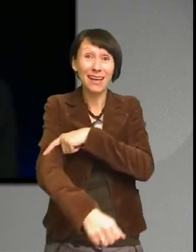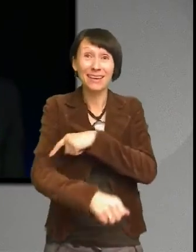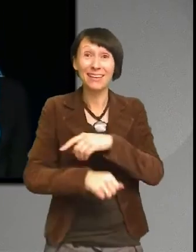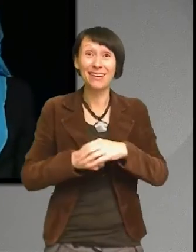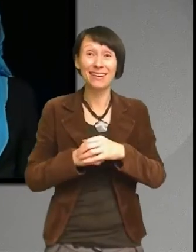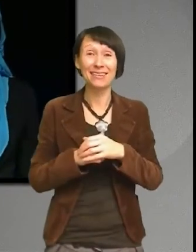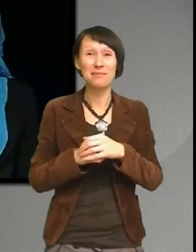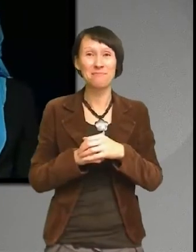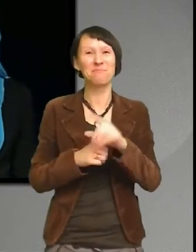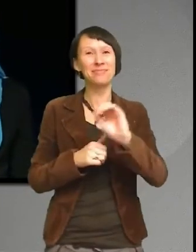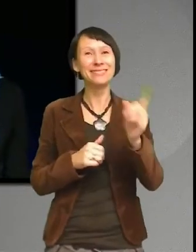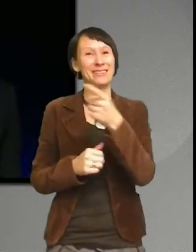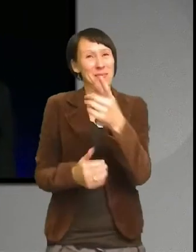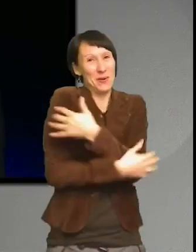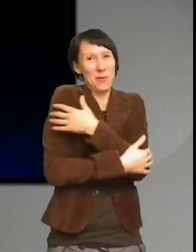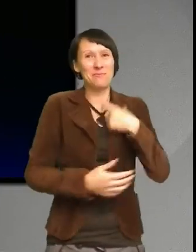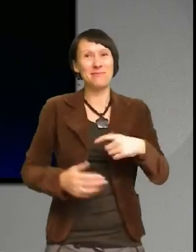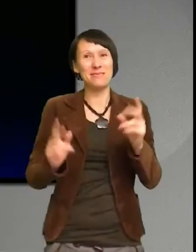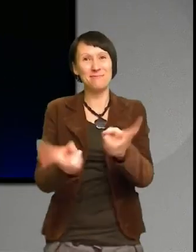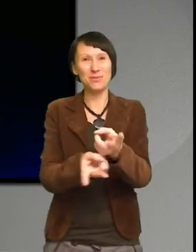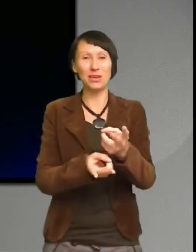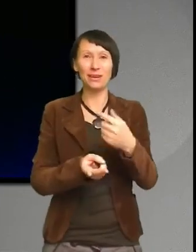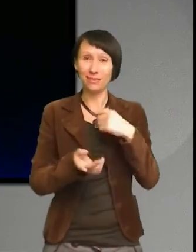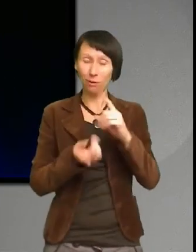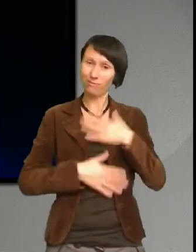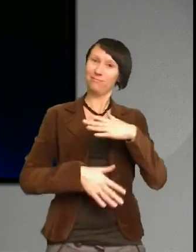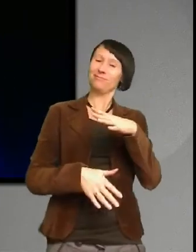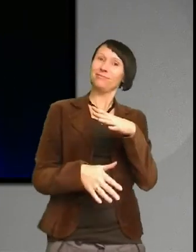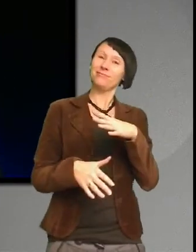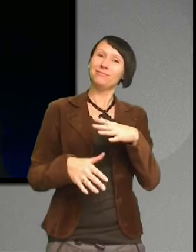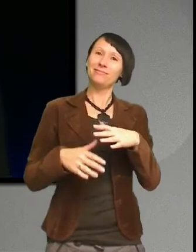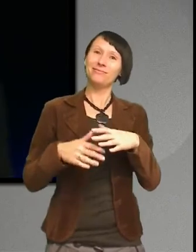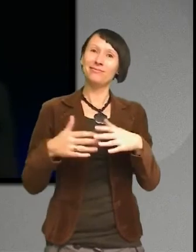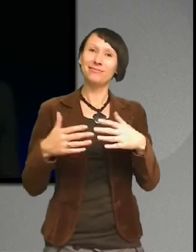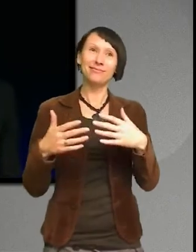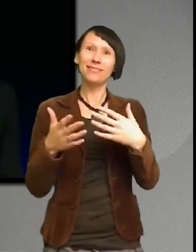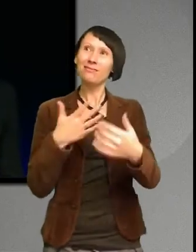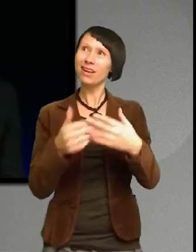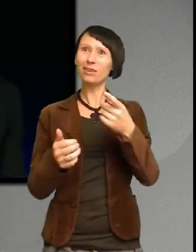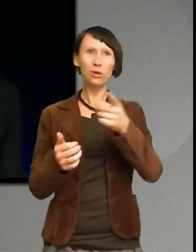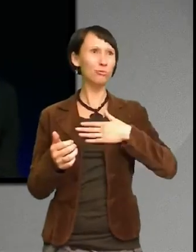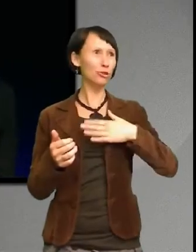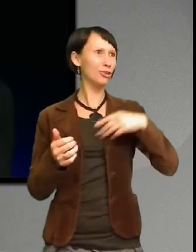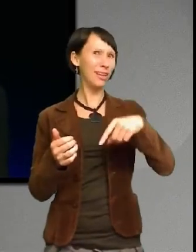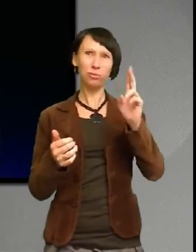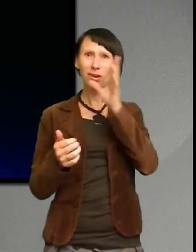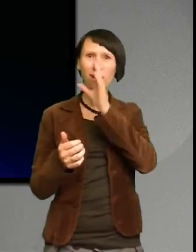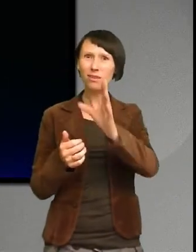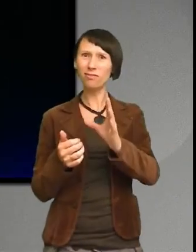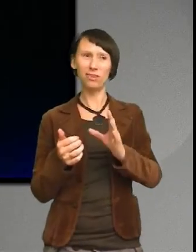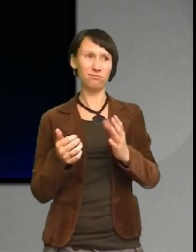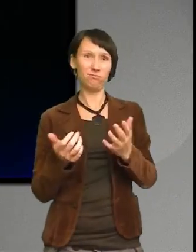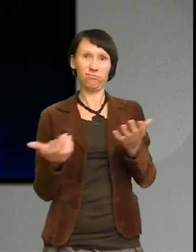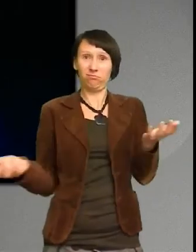kramade de mig också. Jag blev förvånad. Varför tar de allt det här så stort? Jag menar,